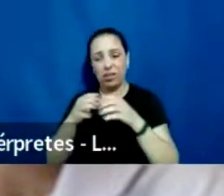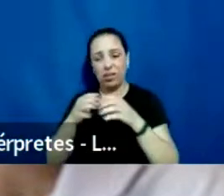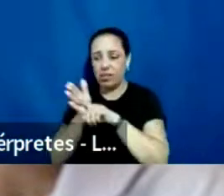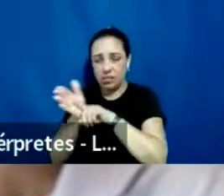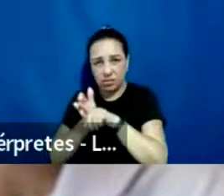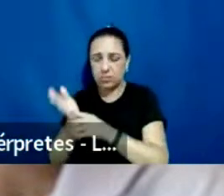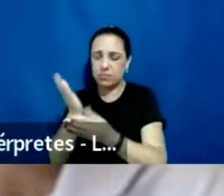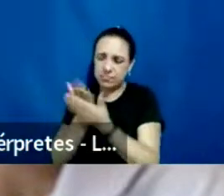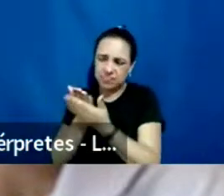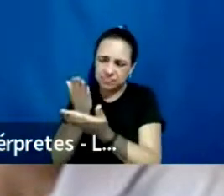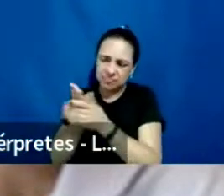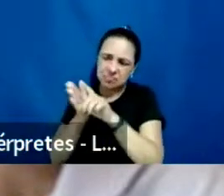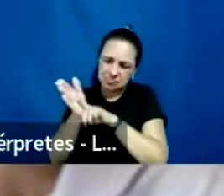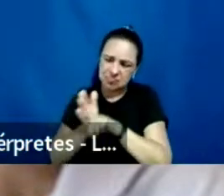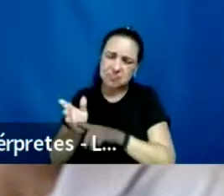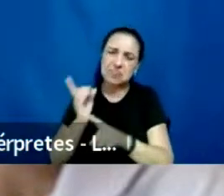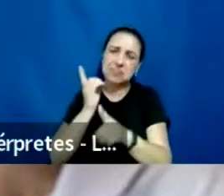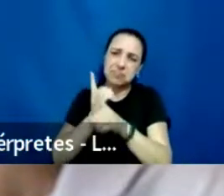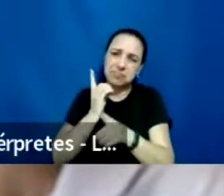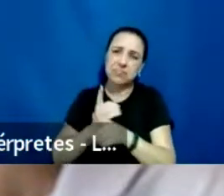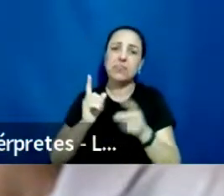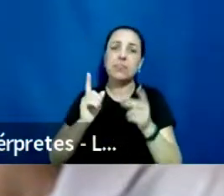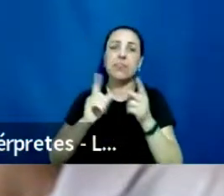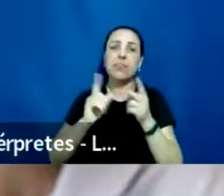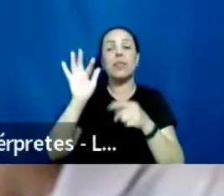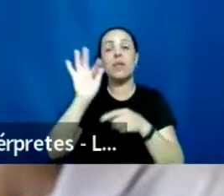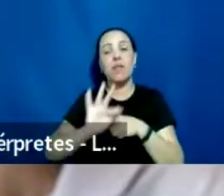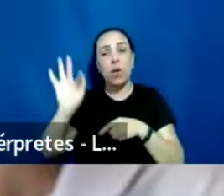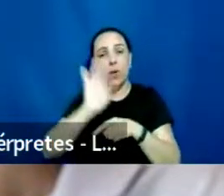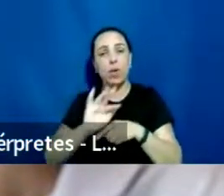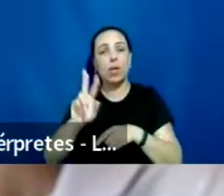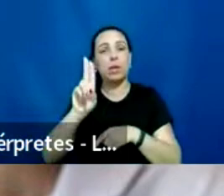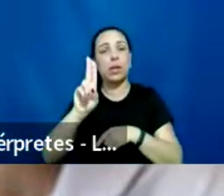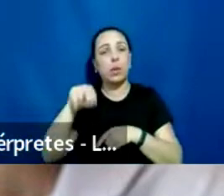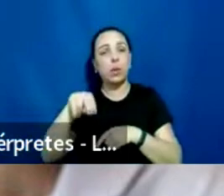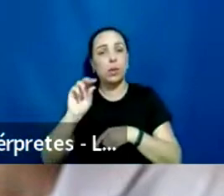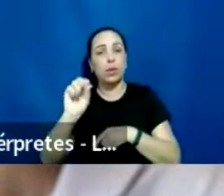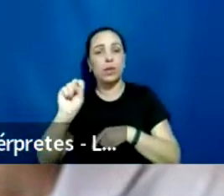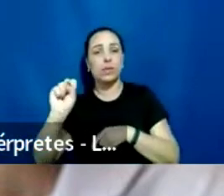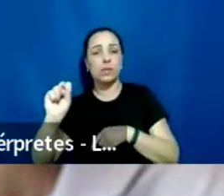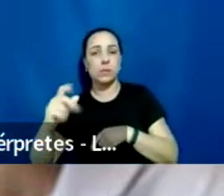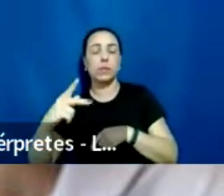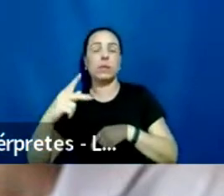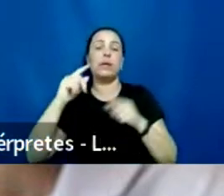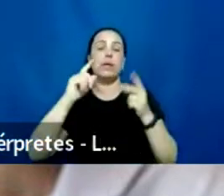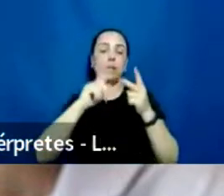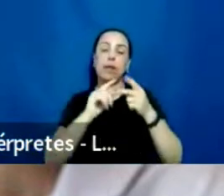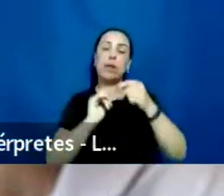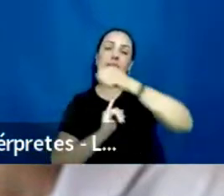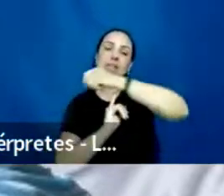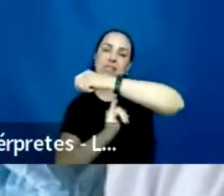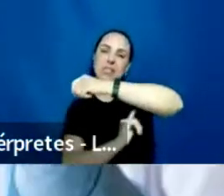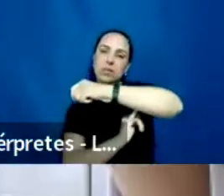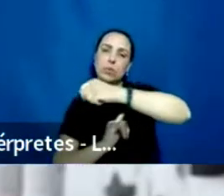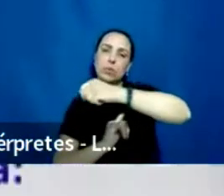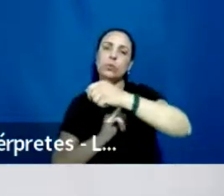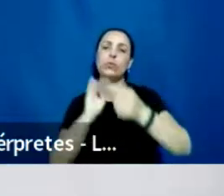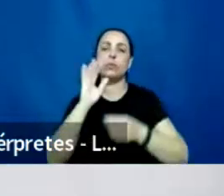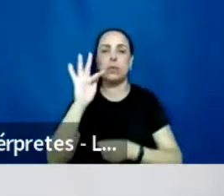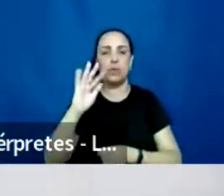em renomadas instituições, como a Unesp, a APTA, Instituto Falcon-Bauer e muito